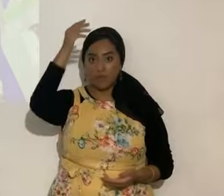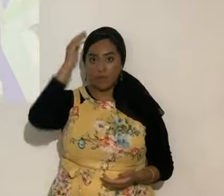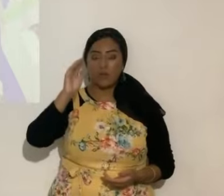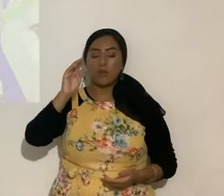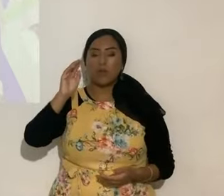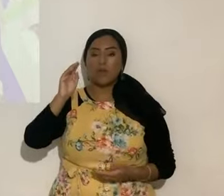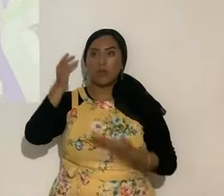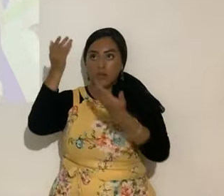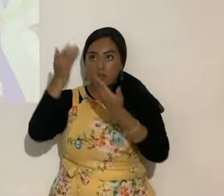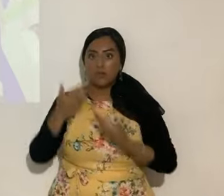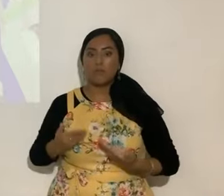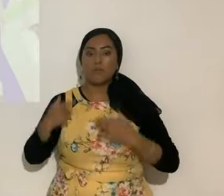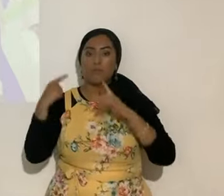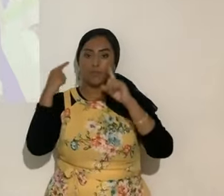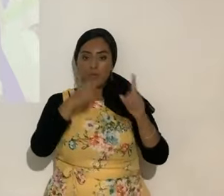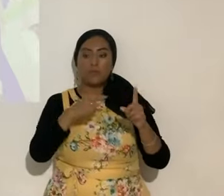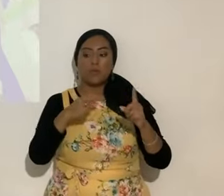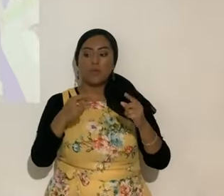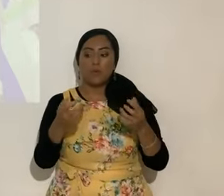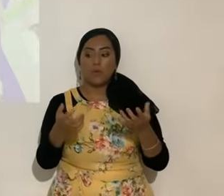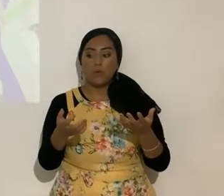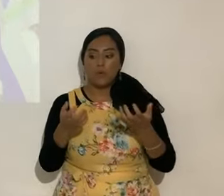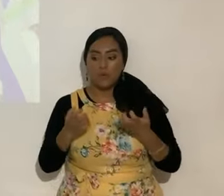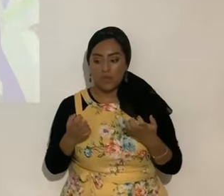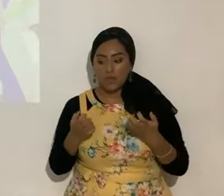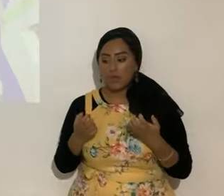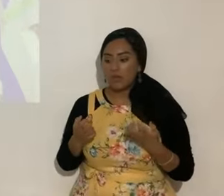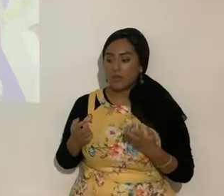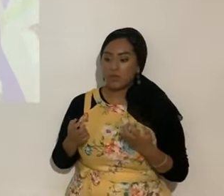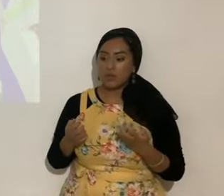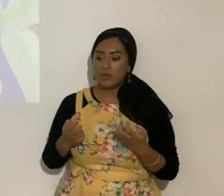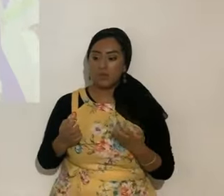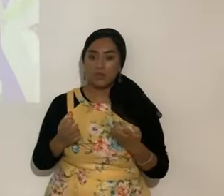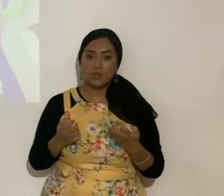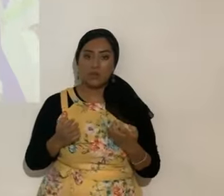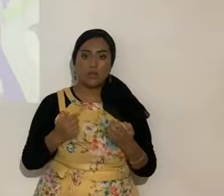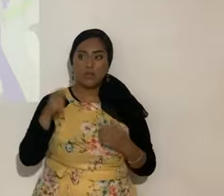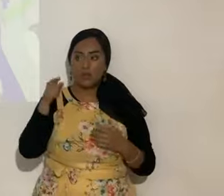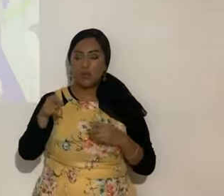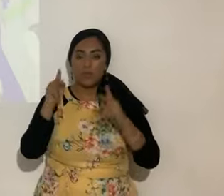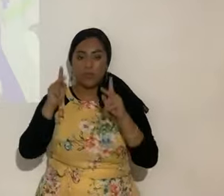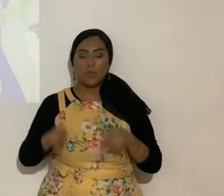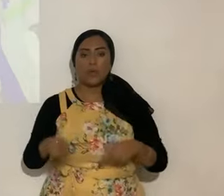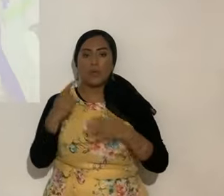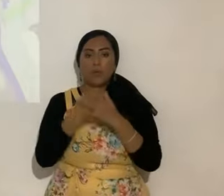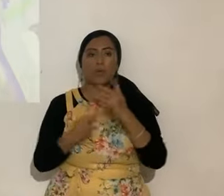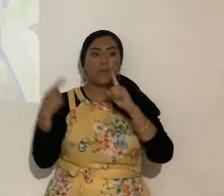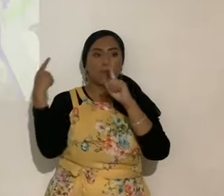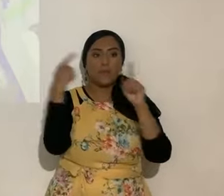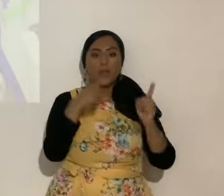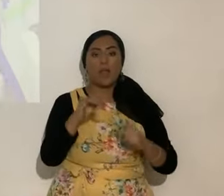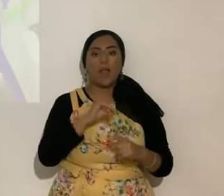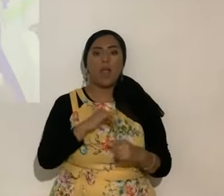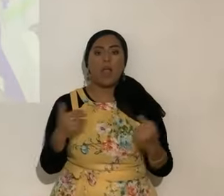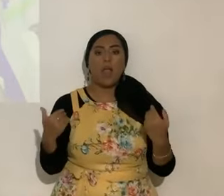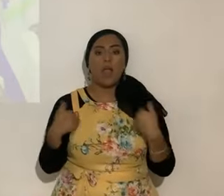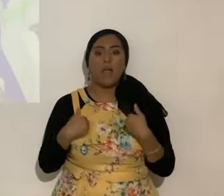confiera el propósito, que quiso, ese ser humano, ¿qué propósito tengo, desde